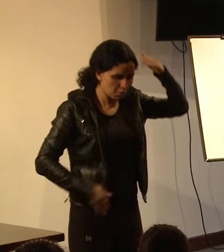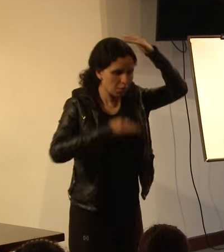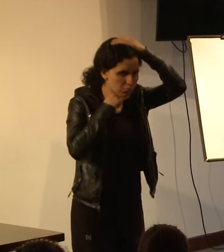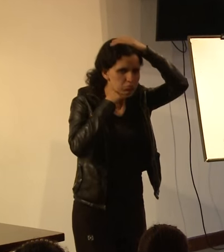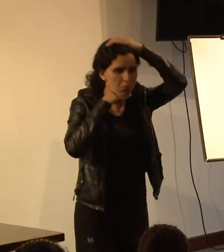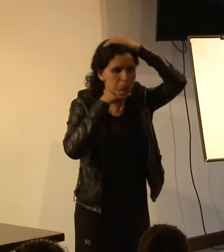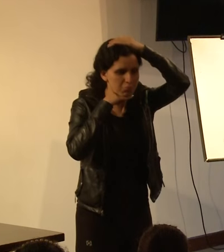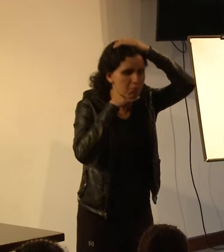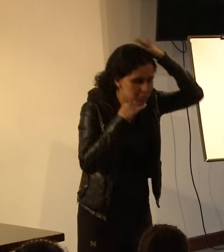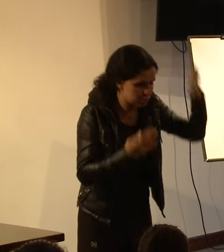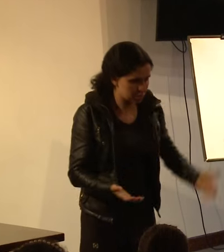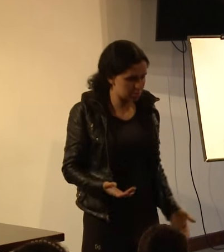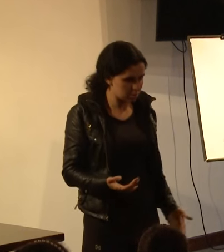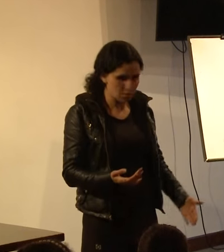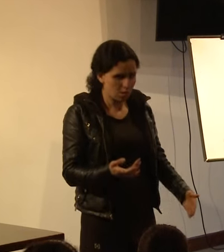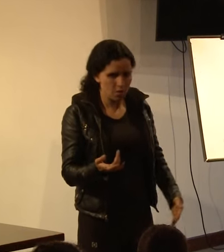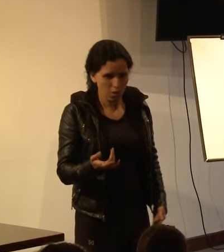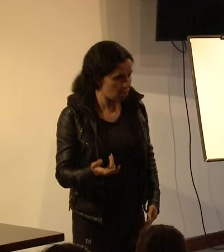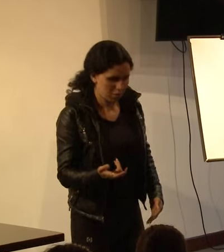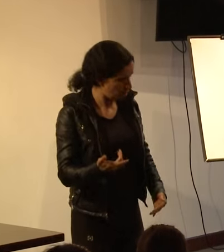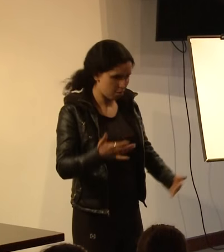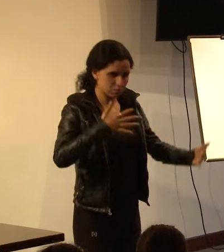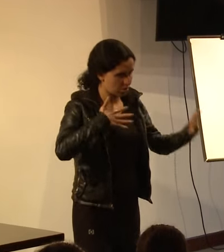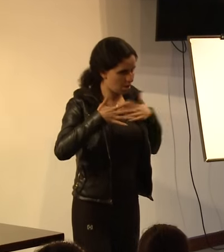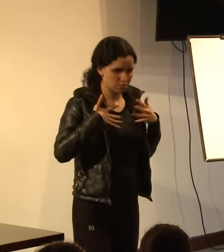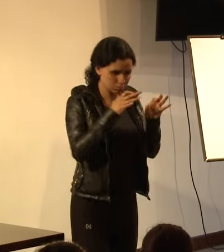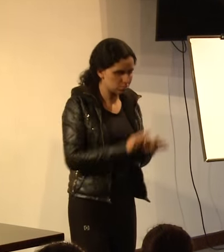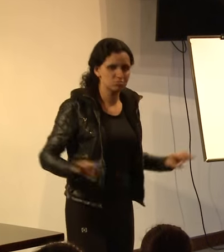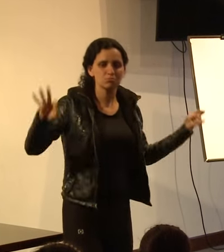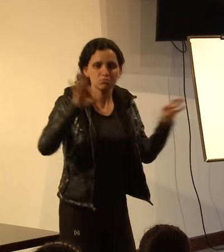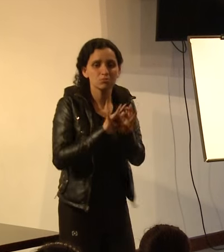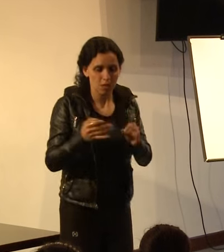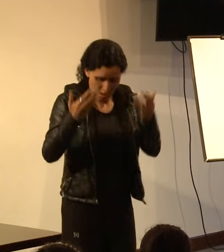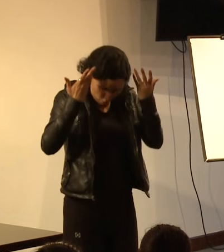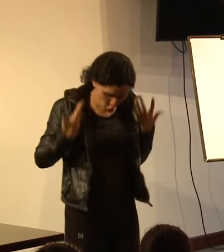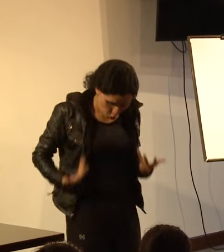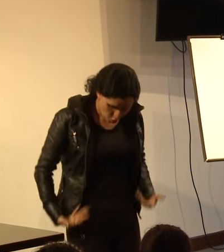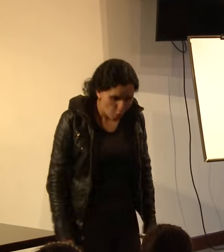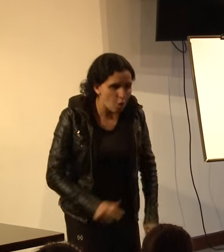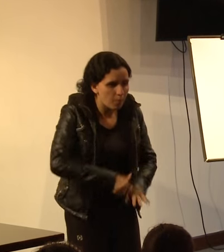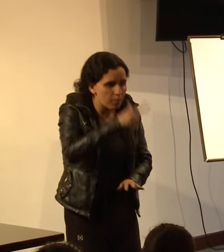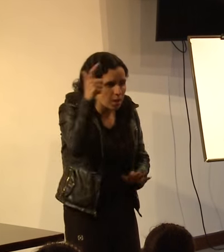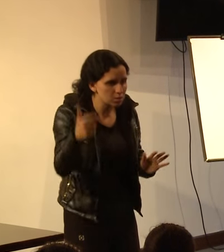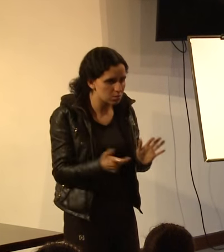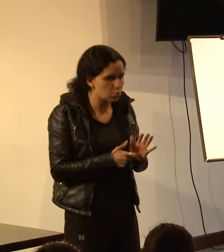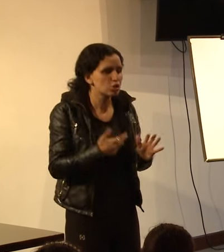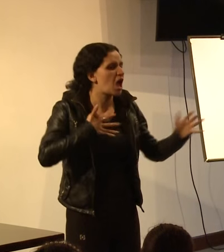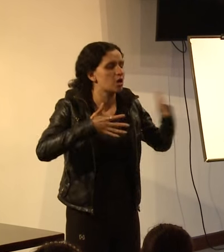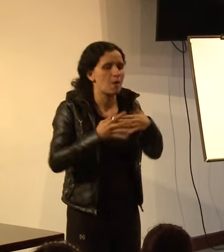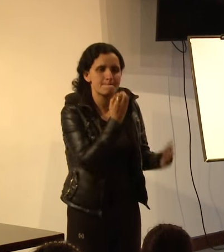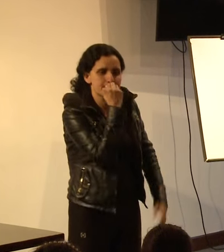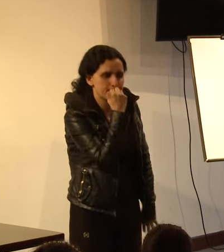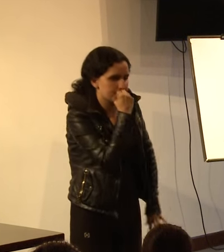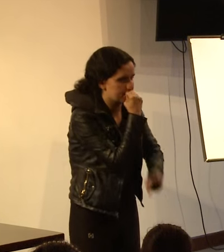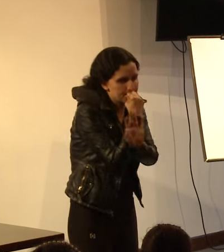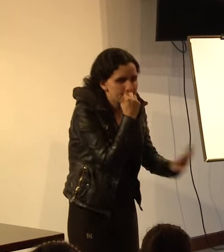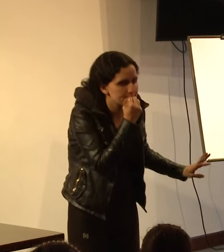que la clase de teatro es fundamental porque uno utiliza el cuerpo. De hecho, uno perfectamente podría hacer una clase de teatro sin hablar.